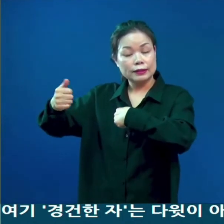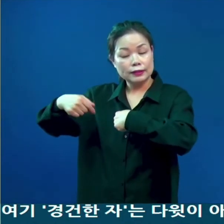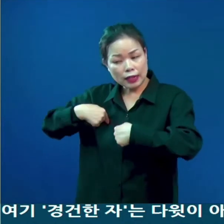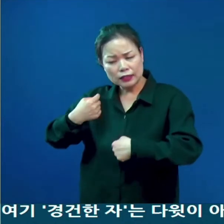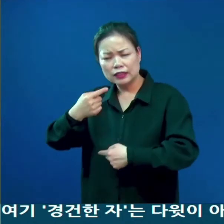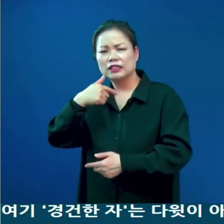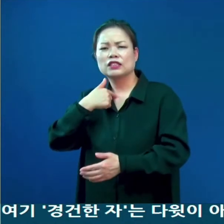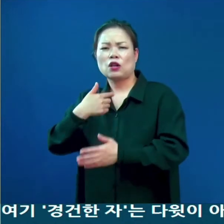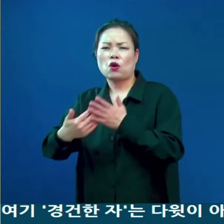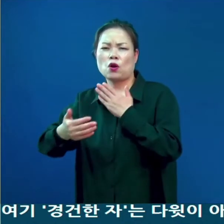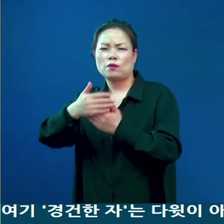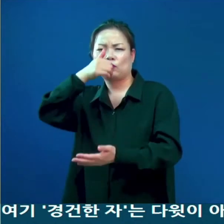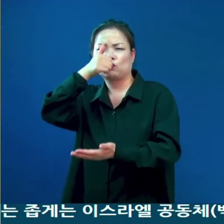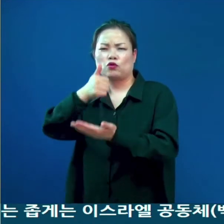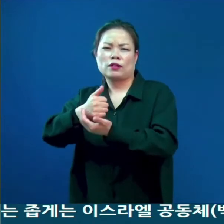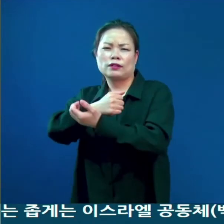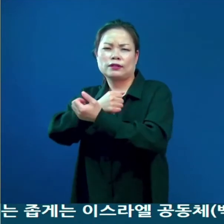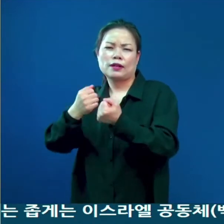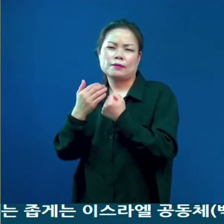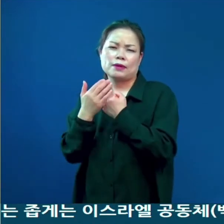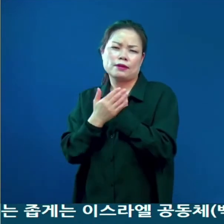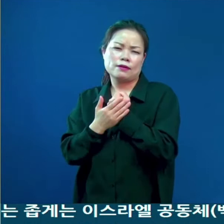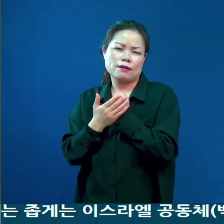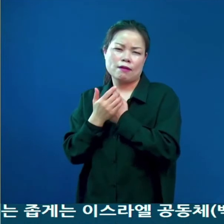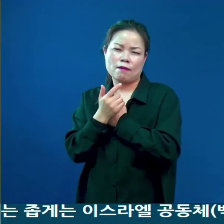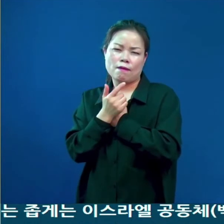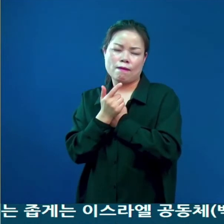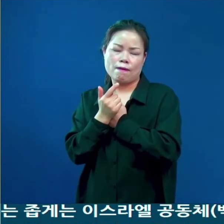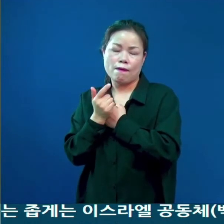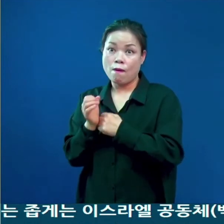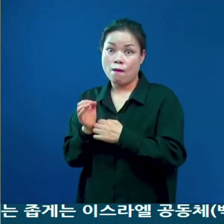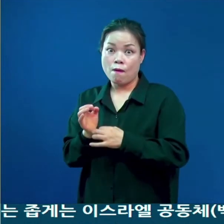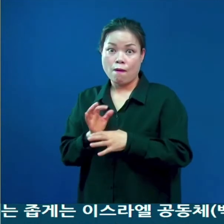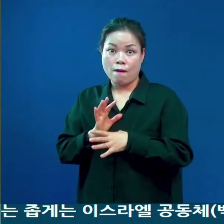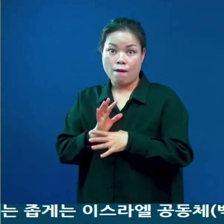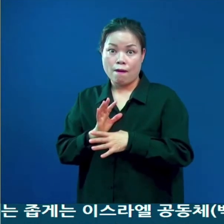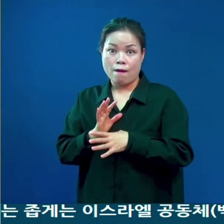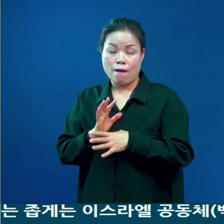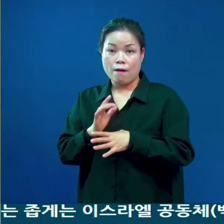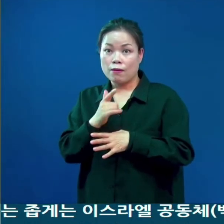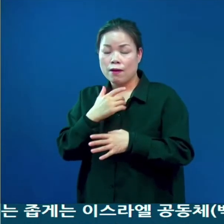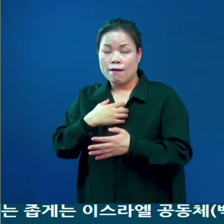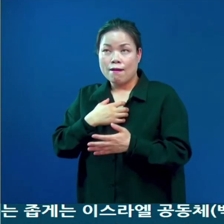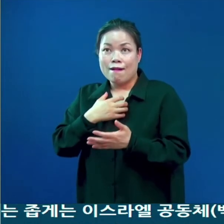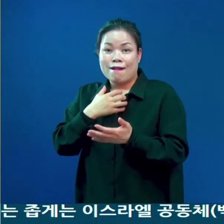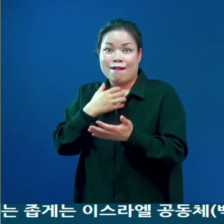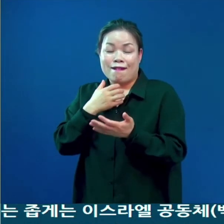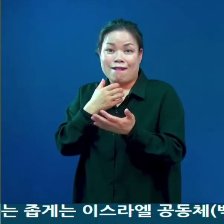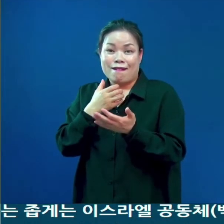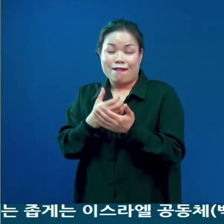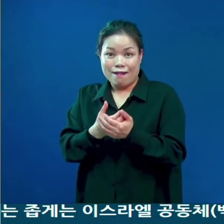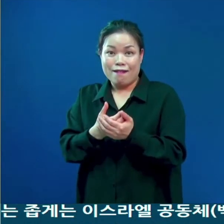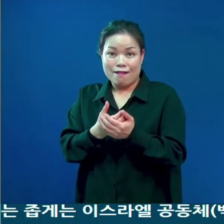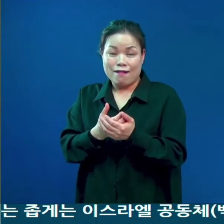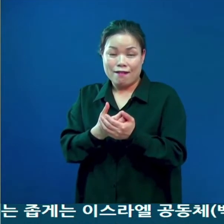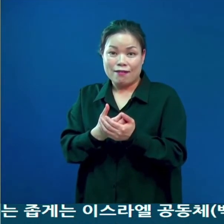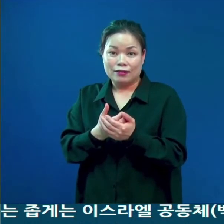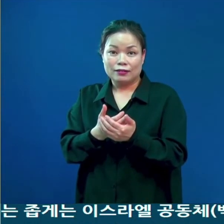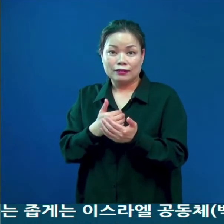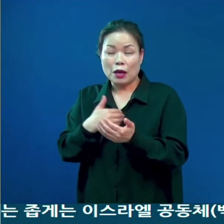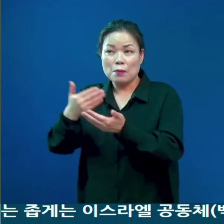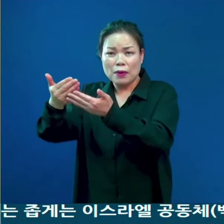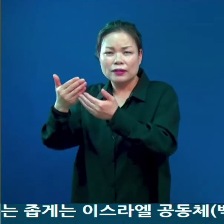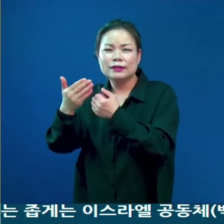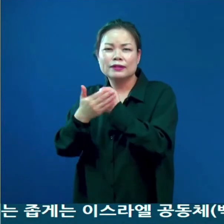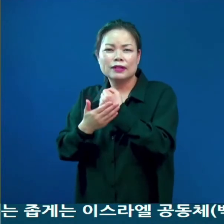자신이 경험한 이 죄사함의 은혜가 너무나도 놀랍고 너무나도 감격스럽다 보니 내가